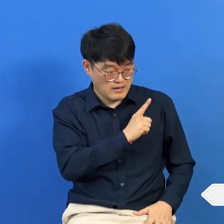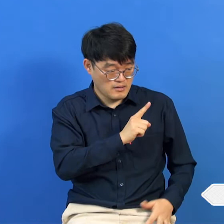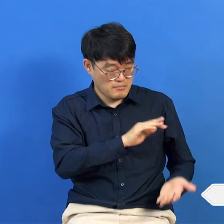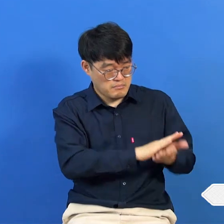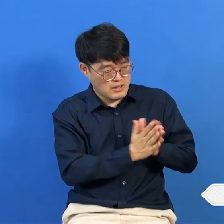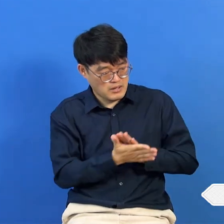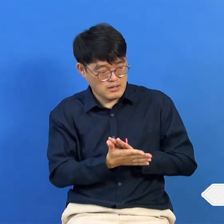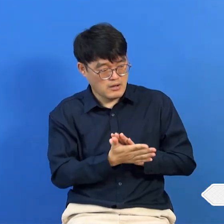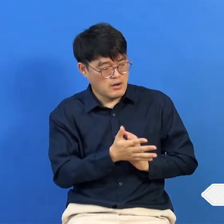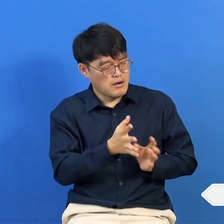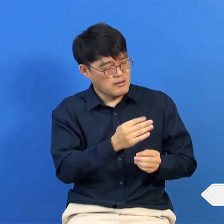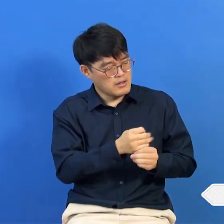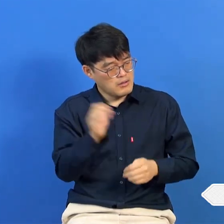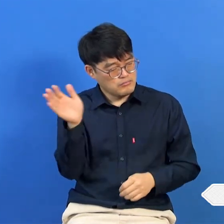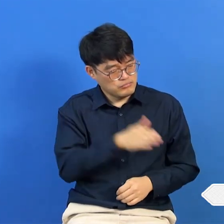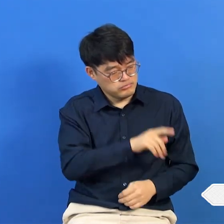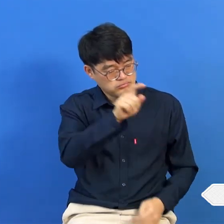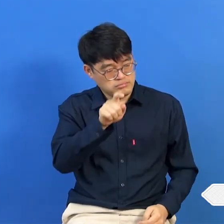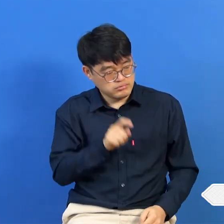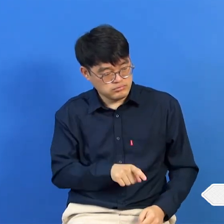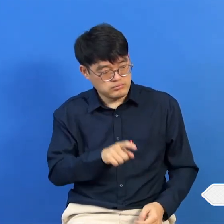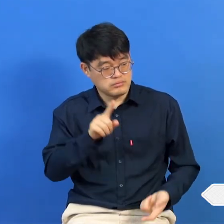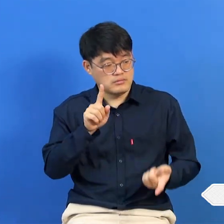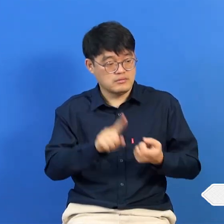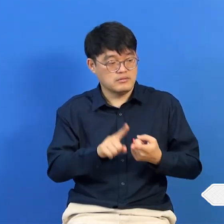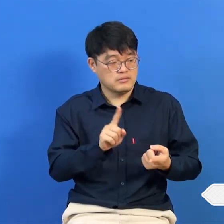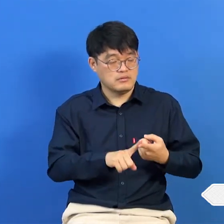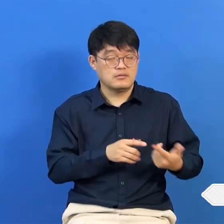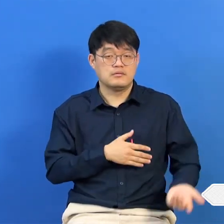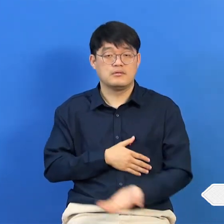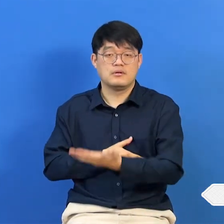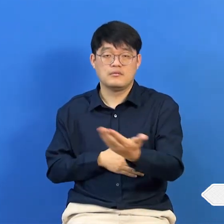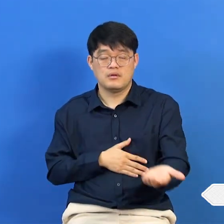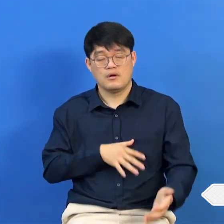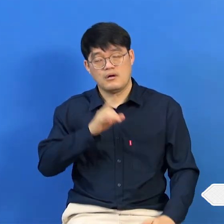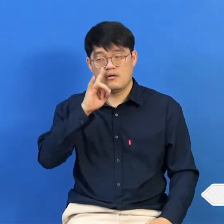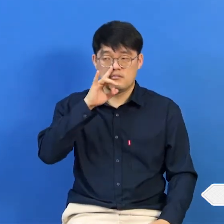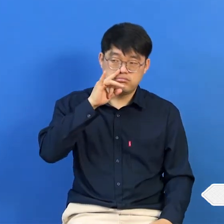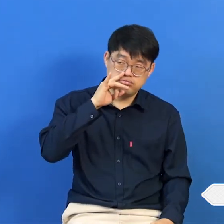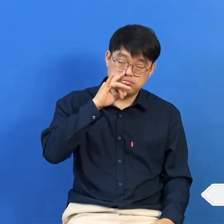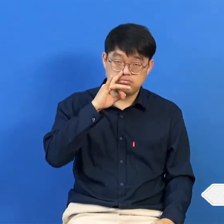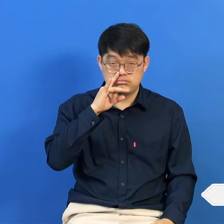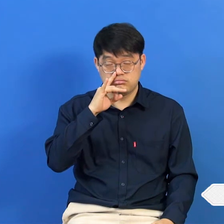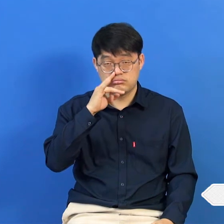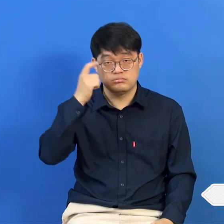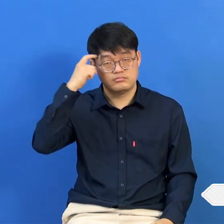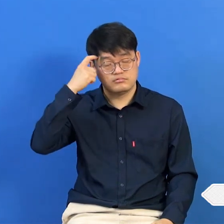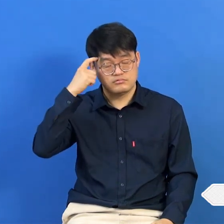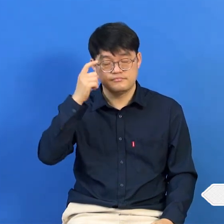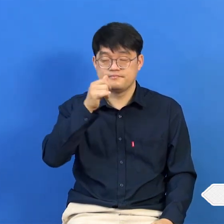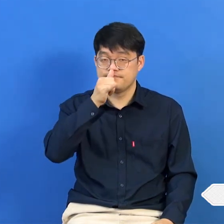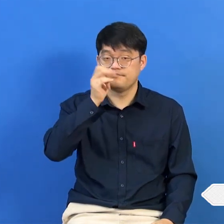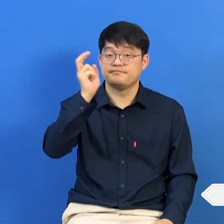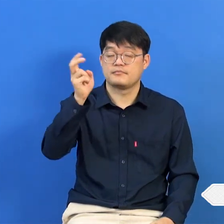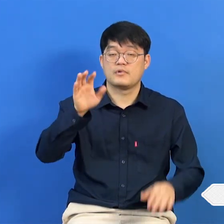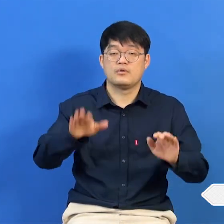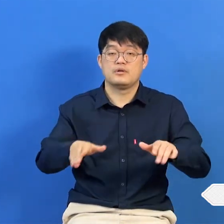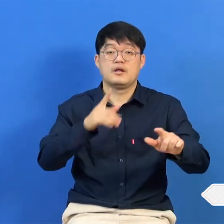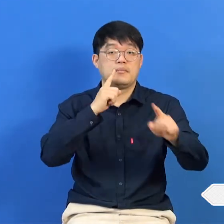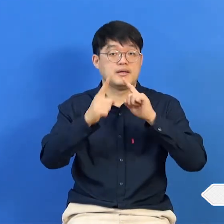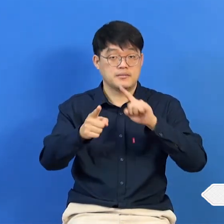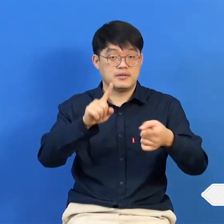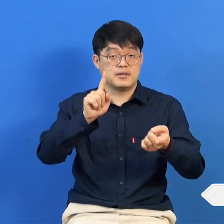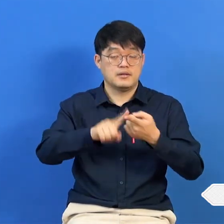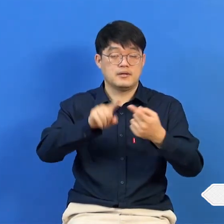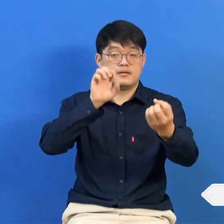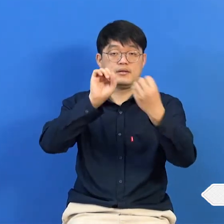것일까 하는 데 대해서 의문을 가져본 적이 있으실 겁니다. 오늘 말씀이 그에 대해서